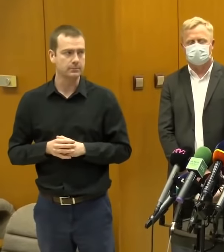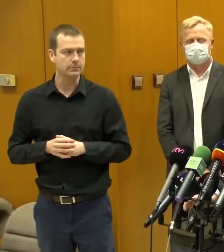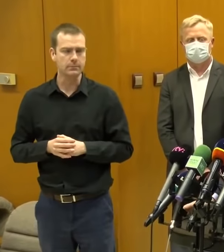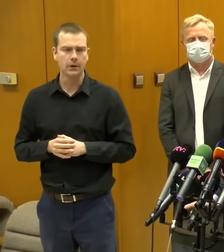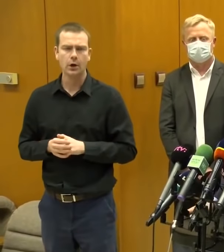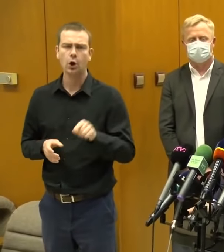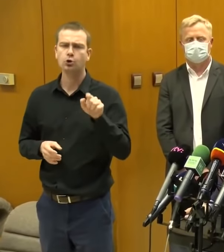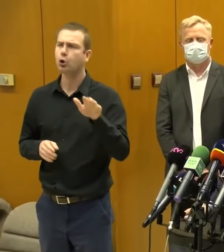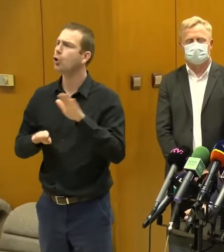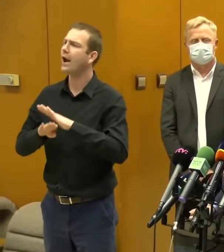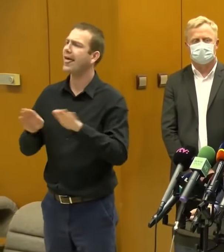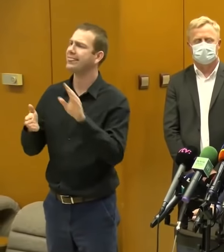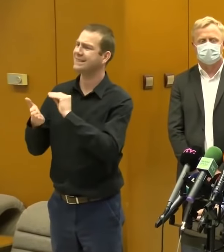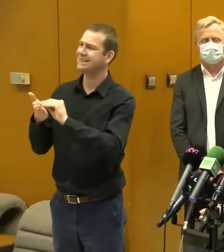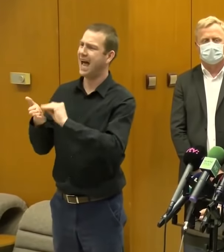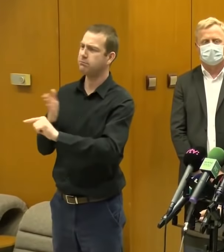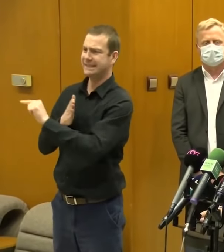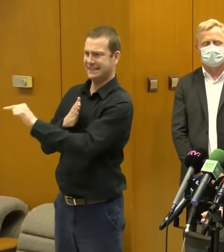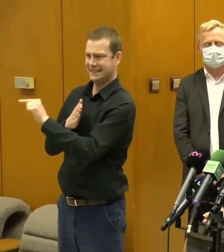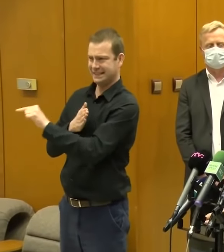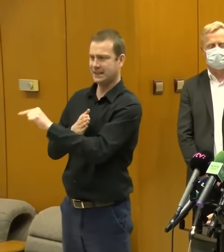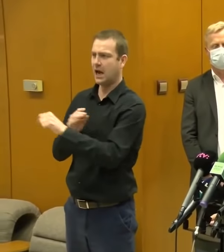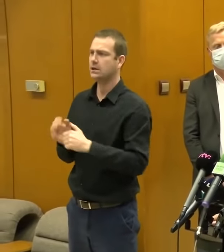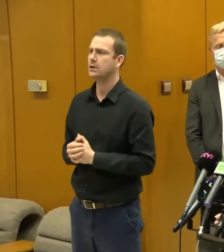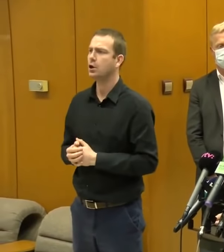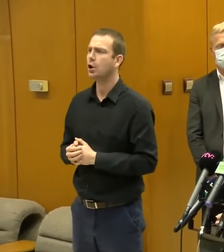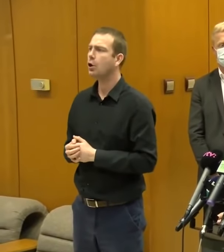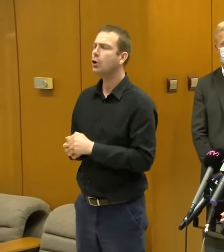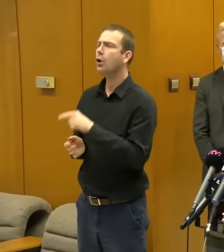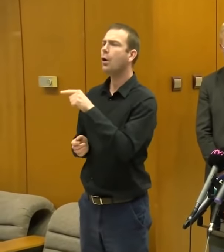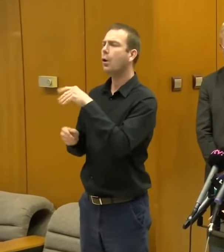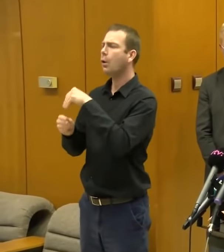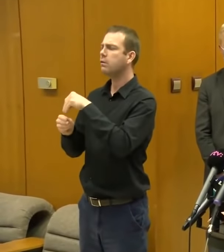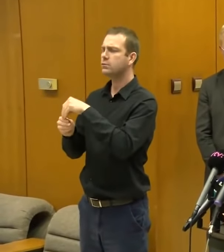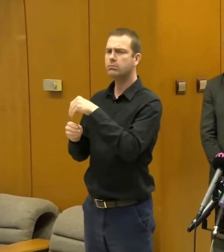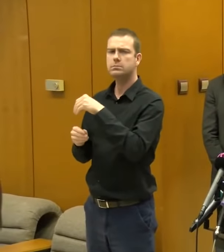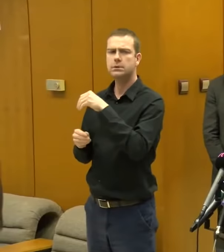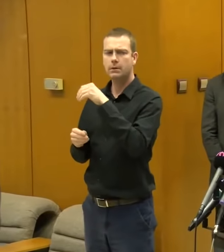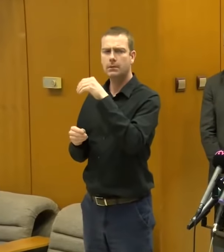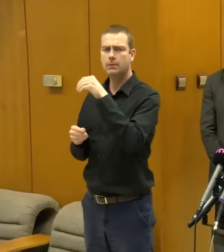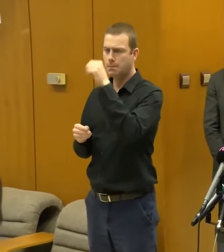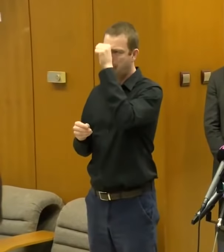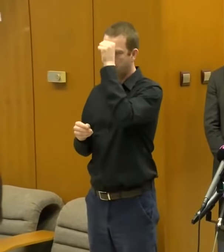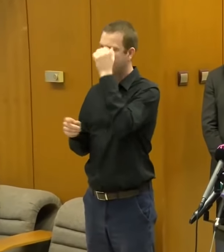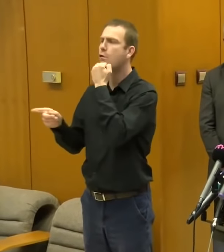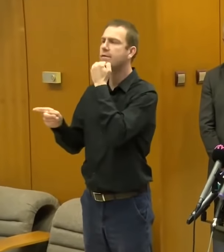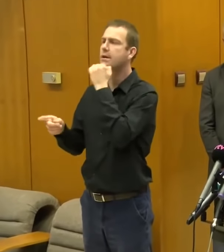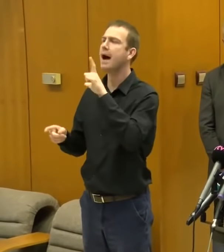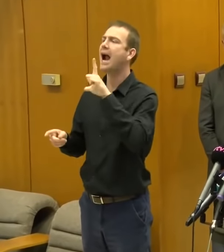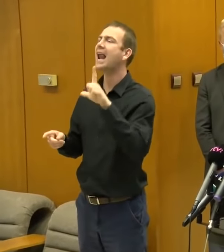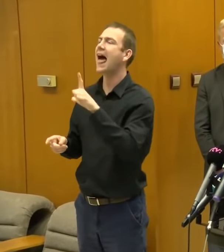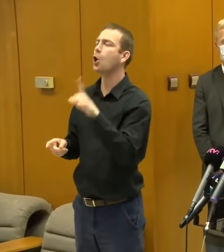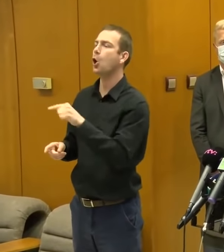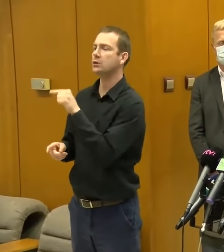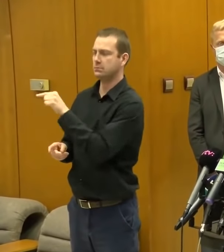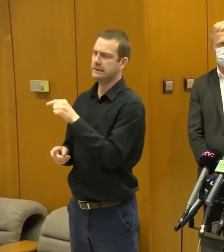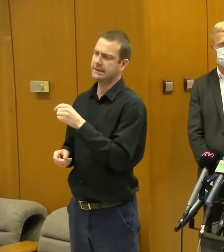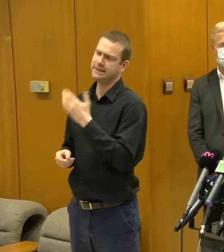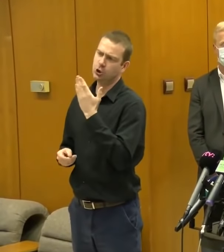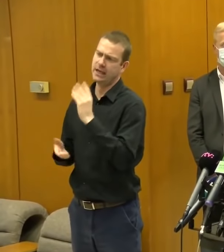Boli to určite iba zápisnice, jedna aj druhá bola s firmou Lacord. Lacord, tak sa to volá? Mm-hmm. Tak.